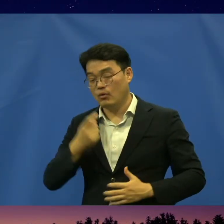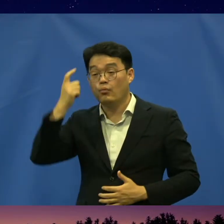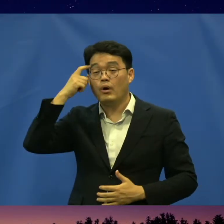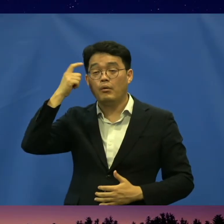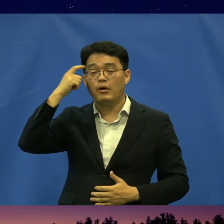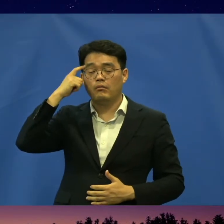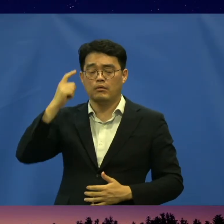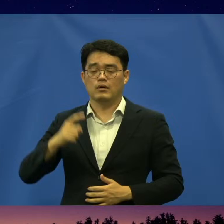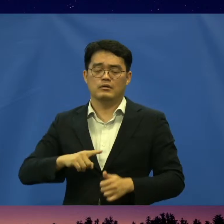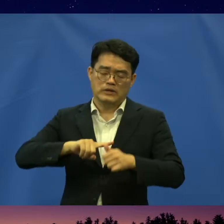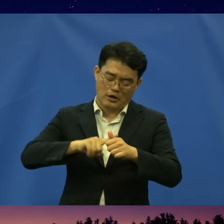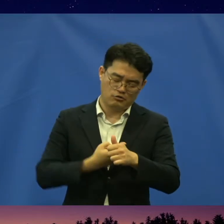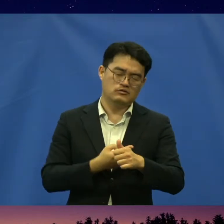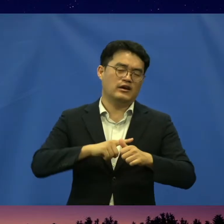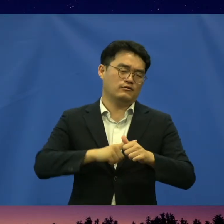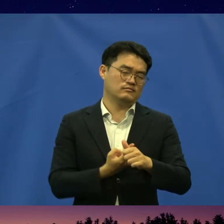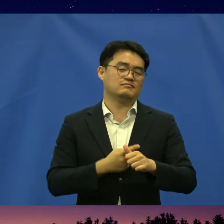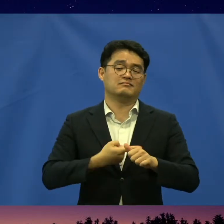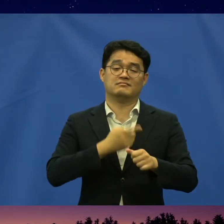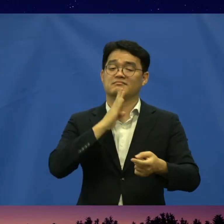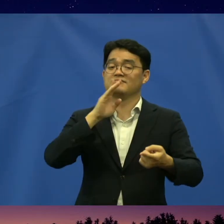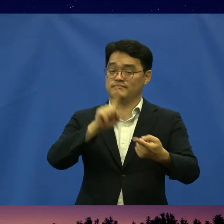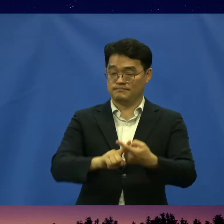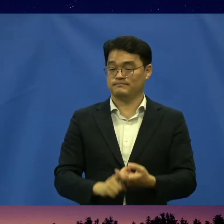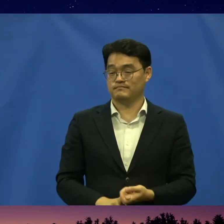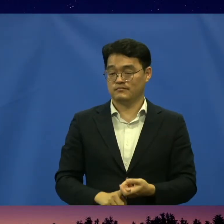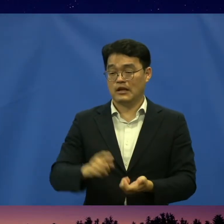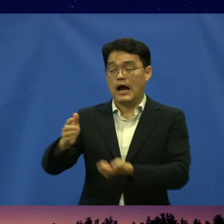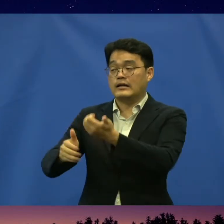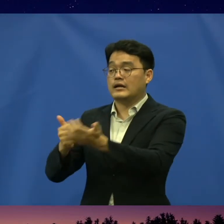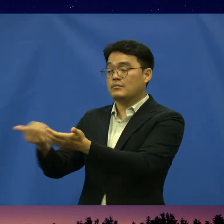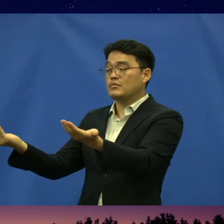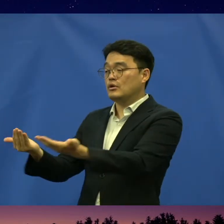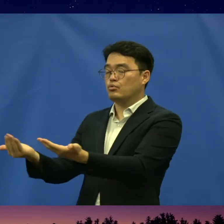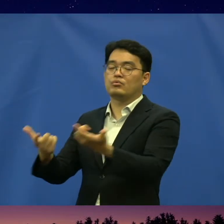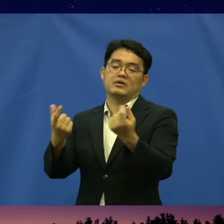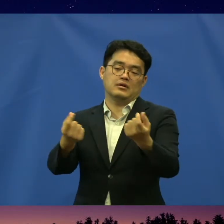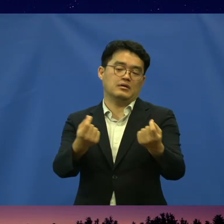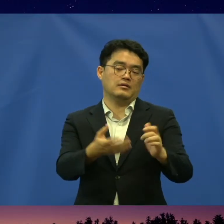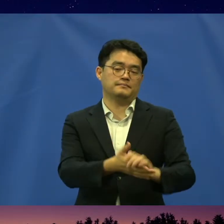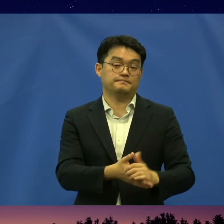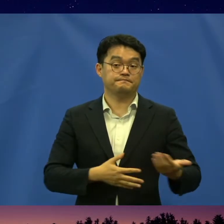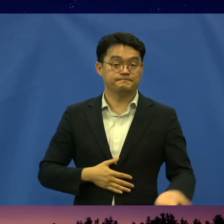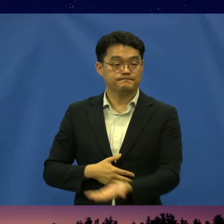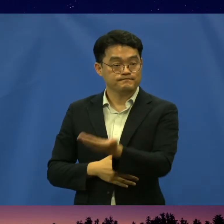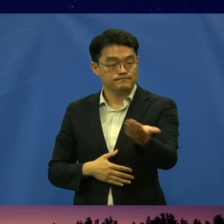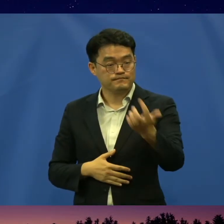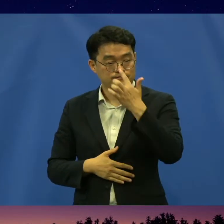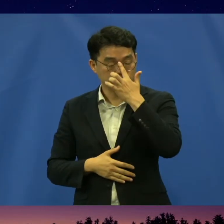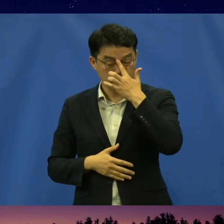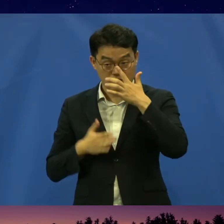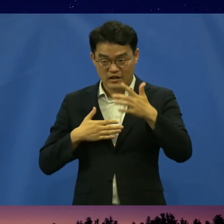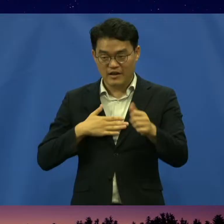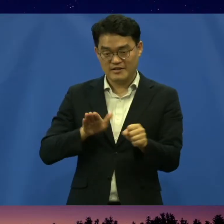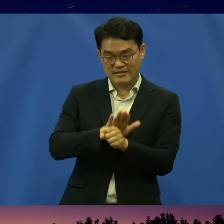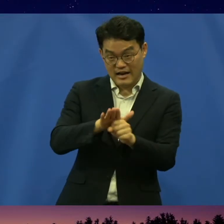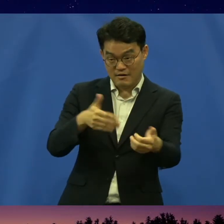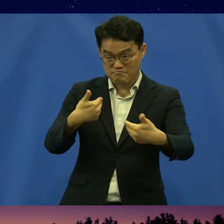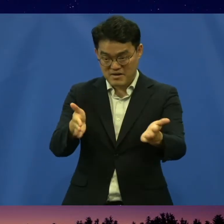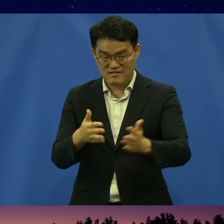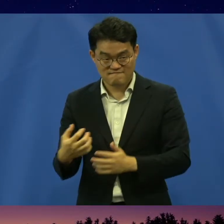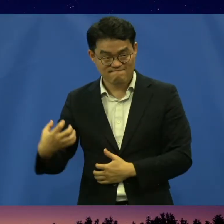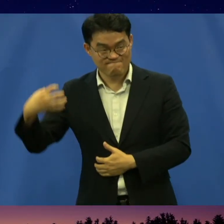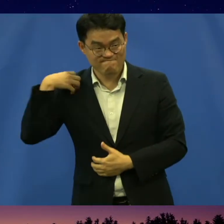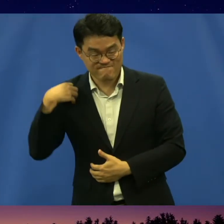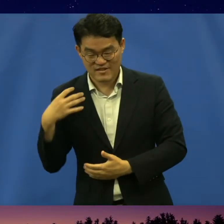하나님의 일을 할 때도 마찬가지예요. 저절로 되는 게 없어요. 여러분, 사랑방 목자 맡아서 하면 막 바바바바 분가하고 다